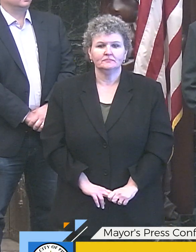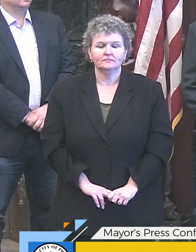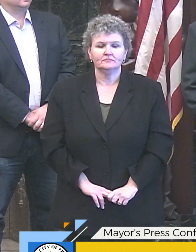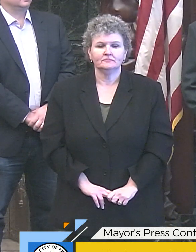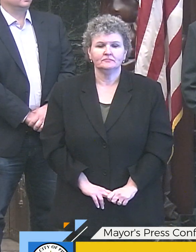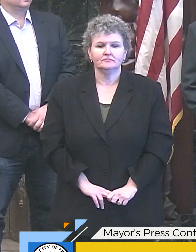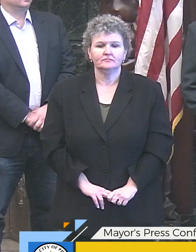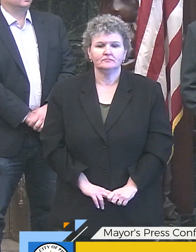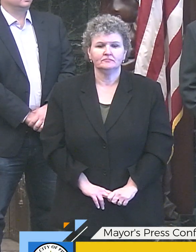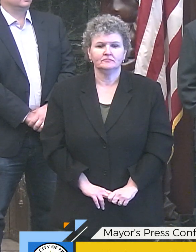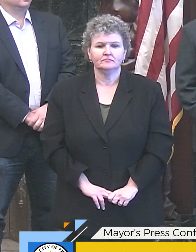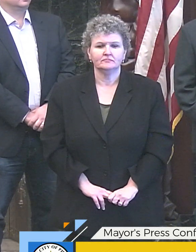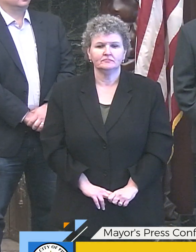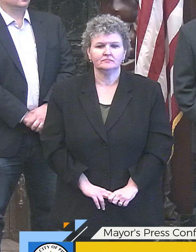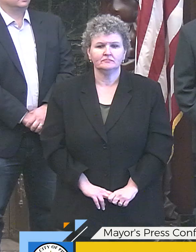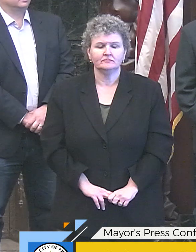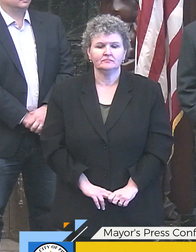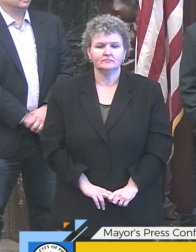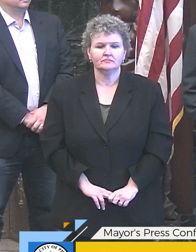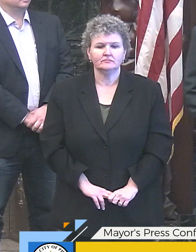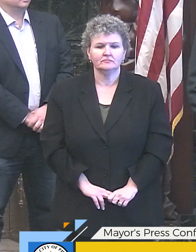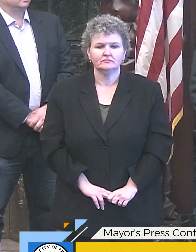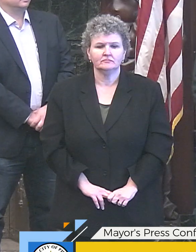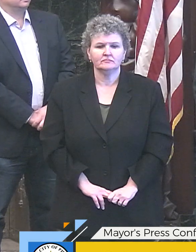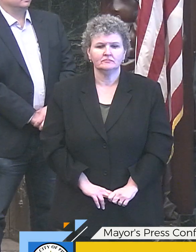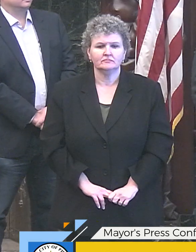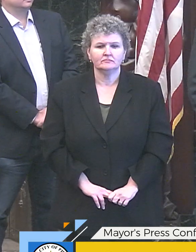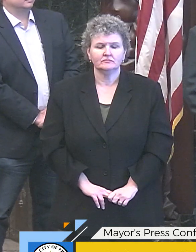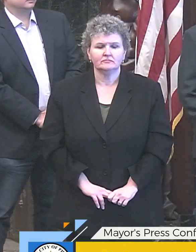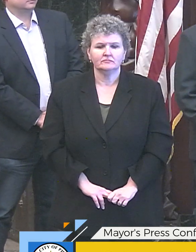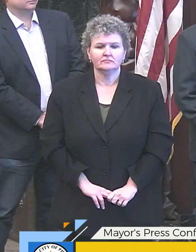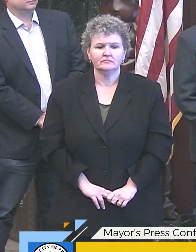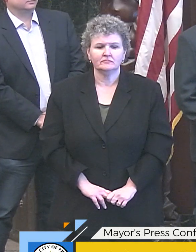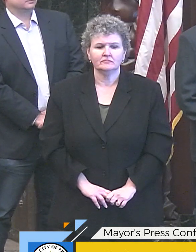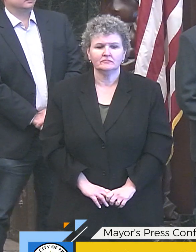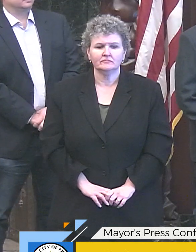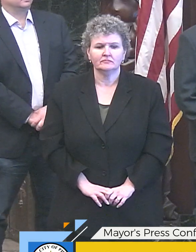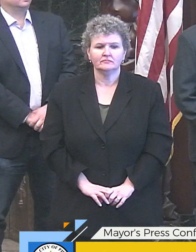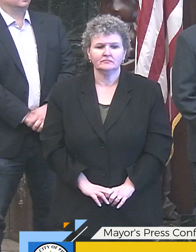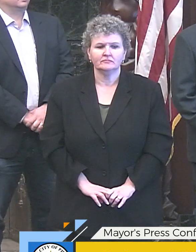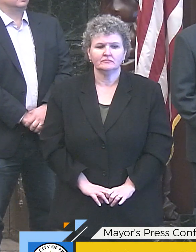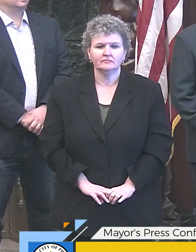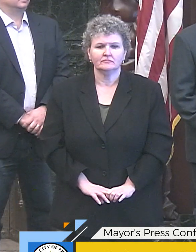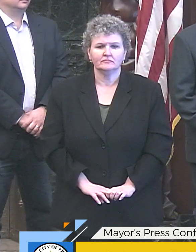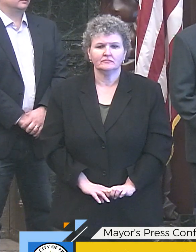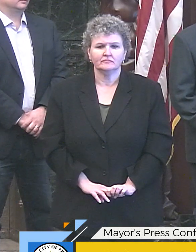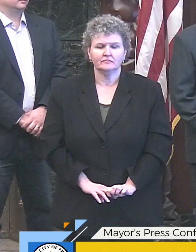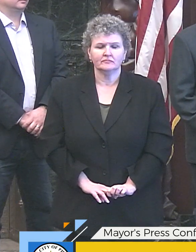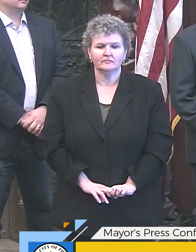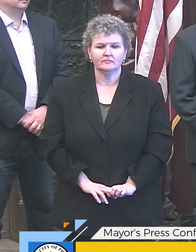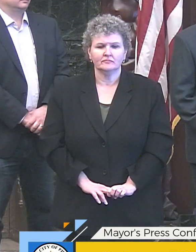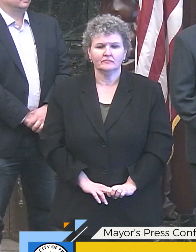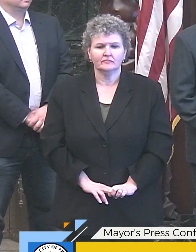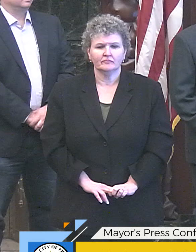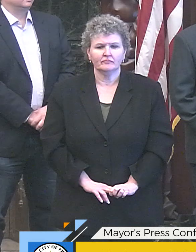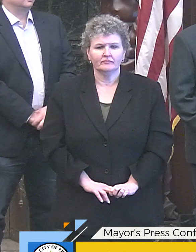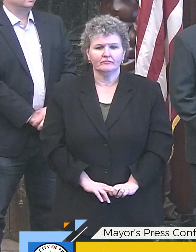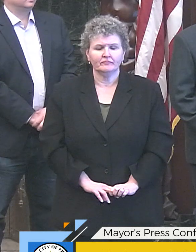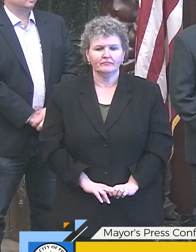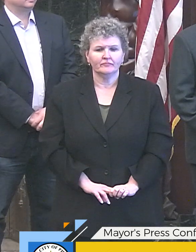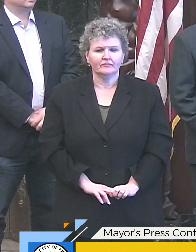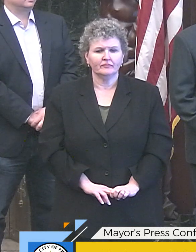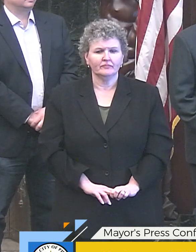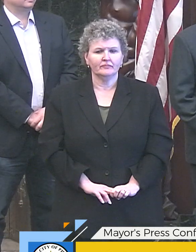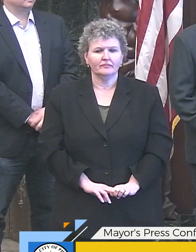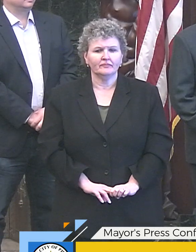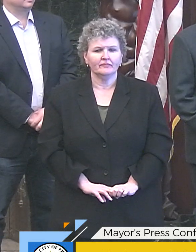carta del mayor que nos escribió al periódico Impacto específicamente. Bien, pero lo demás sí es correcto. Bien. Would